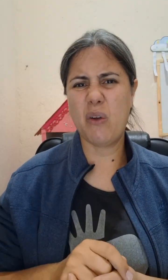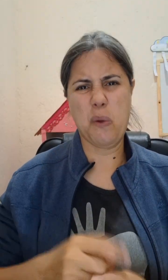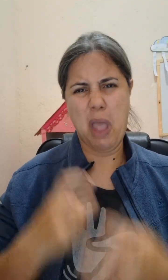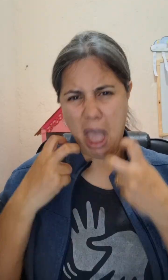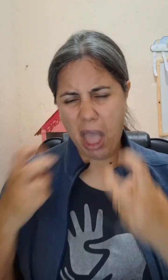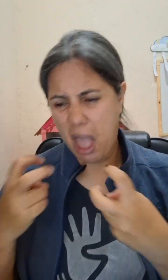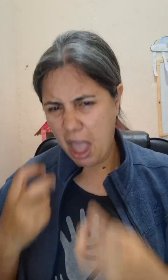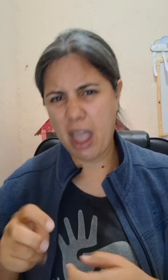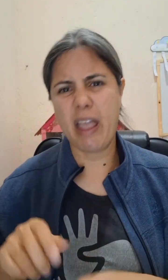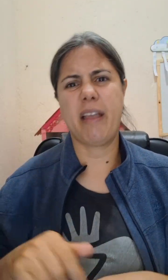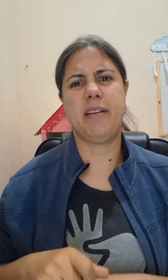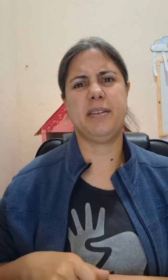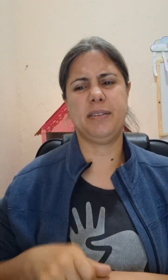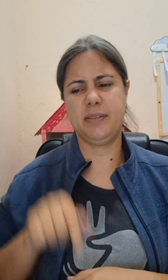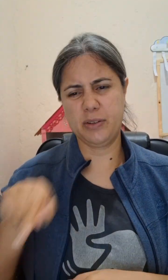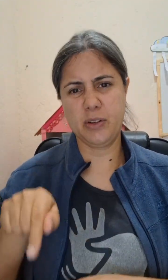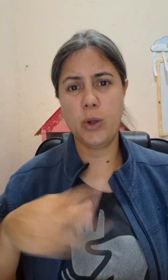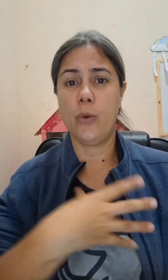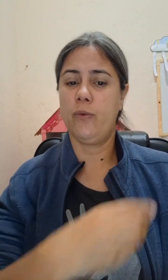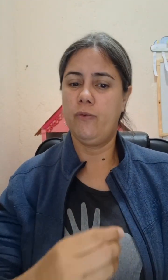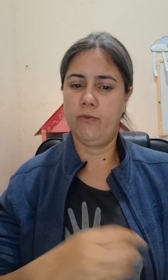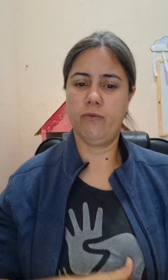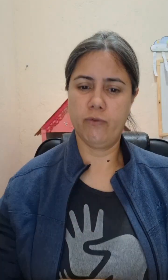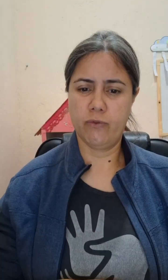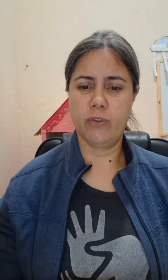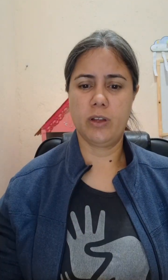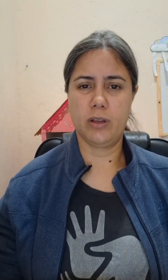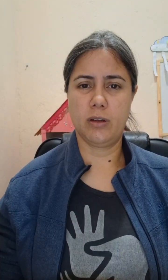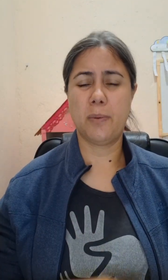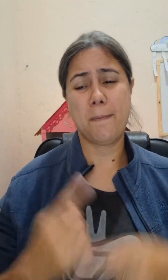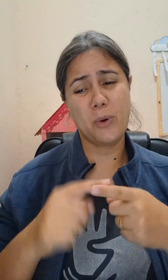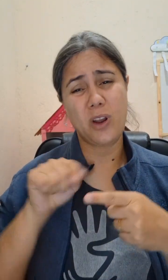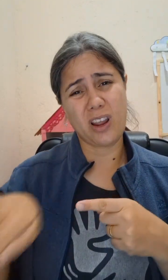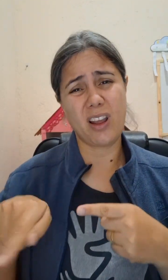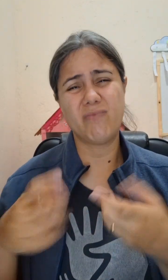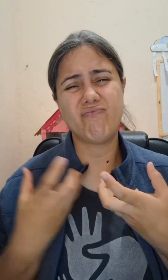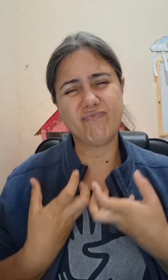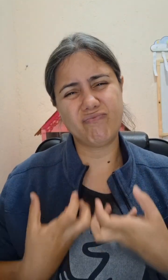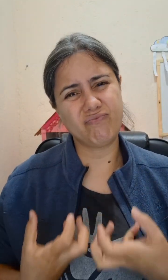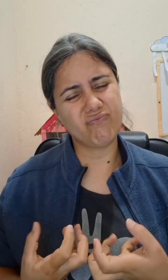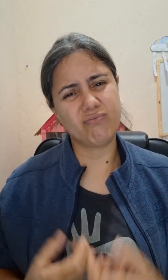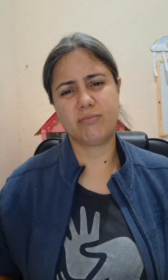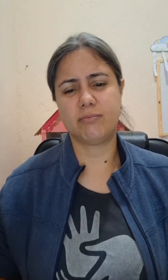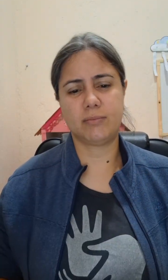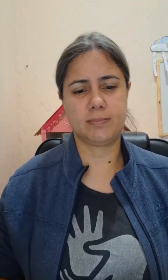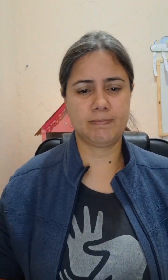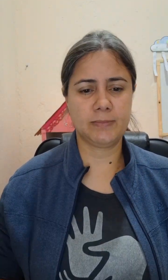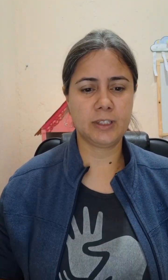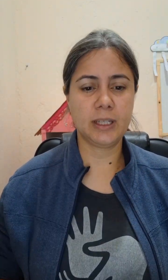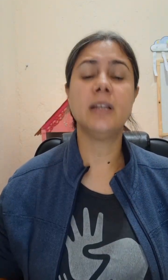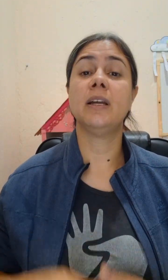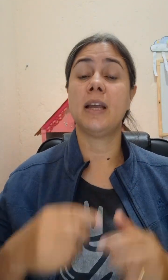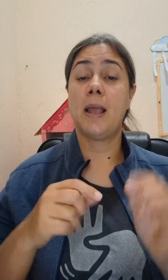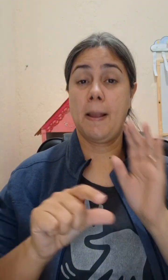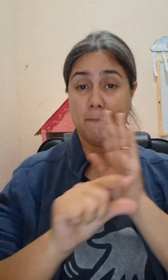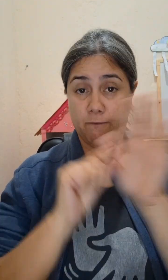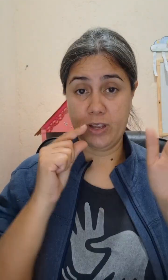e a mãe, não podem ficar irritando seus filhos, gritando com eles, porque eles ficam